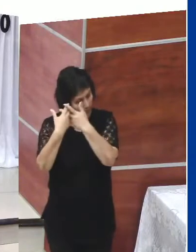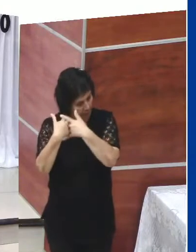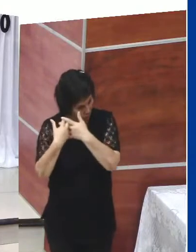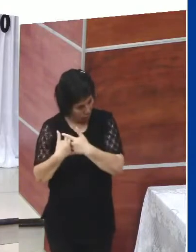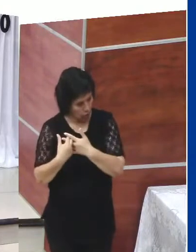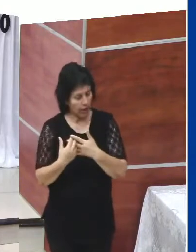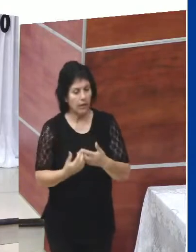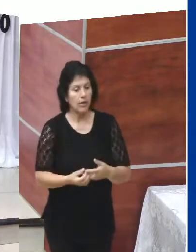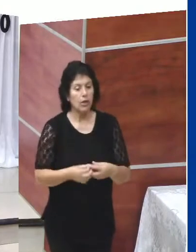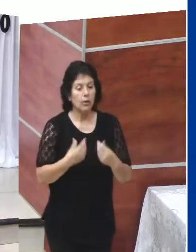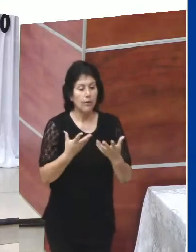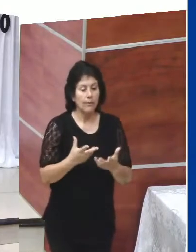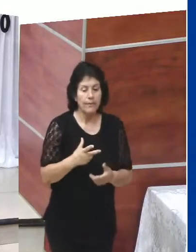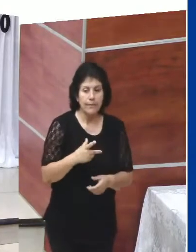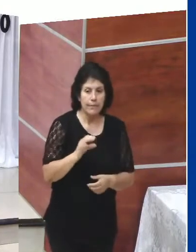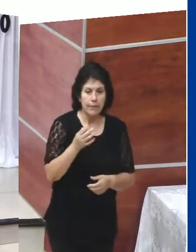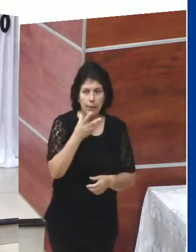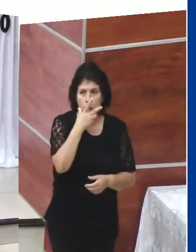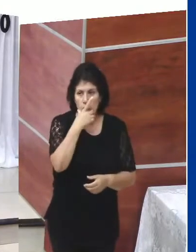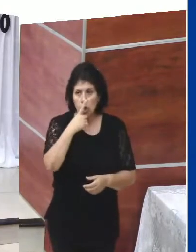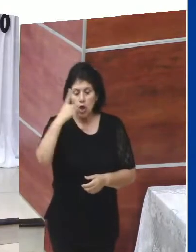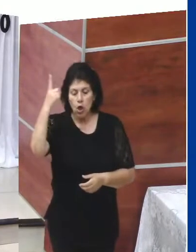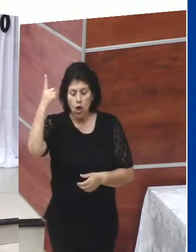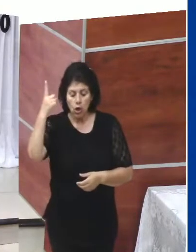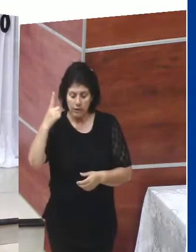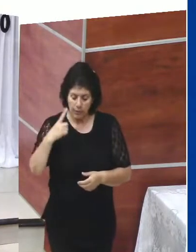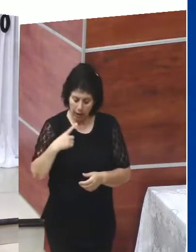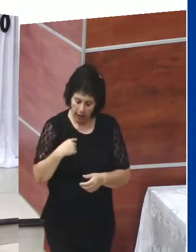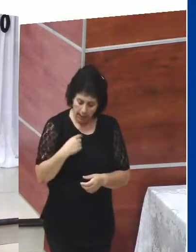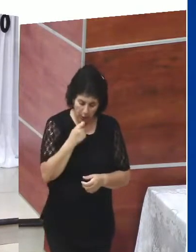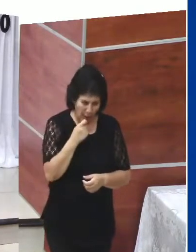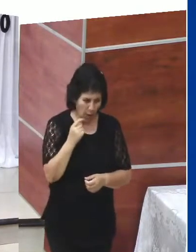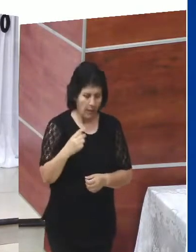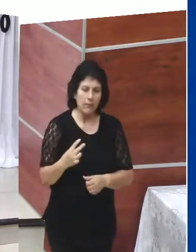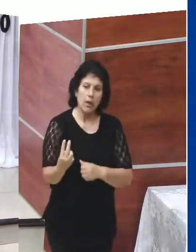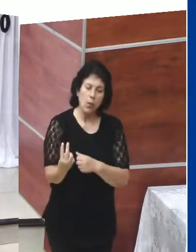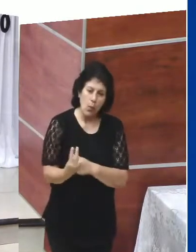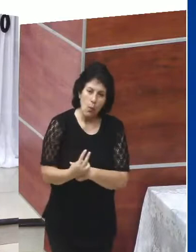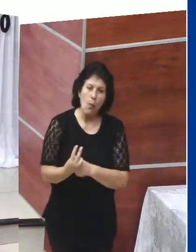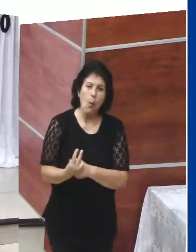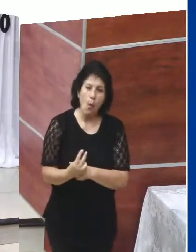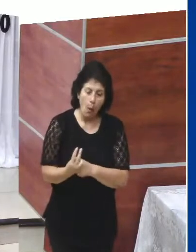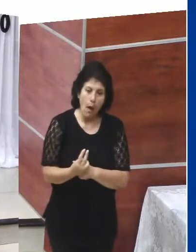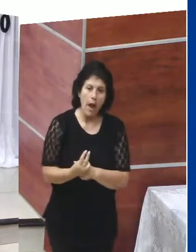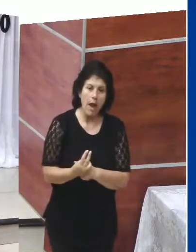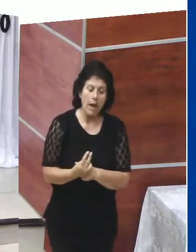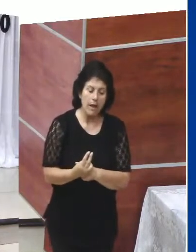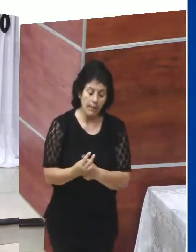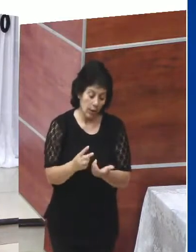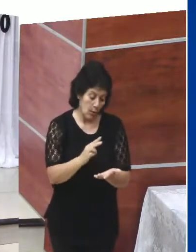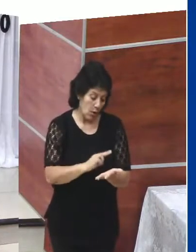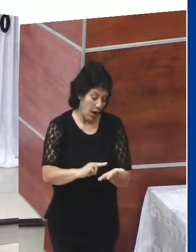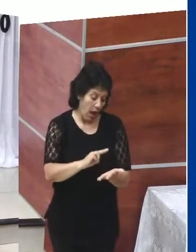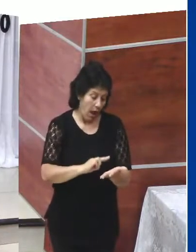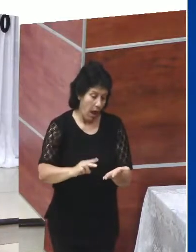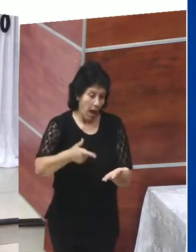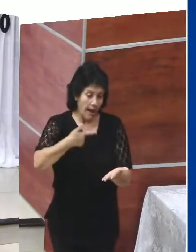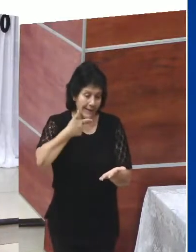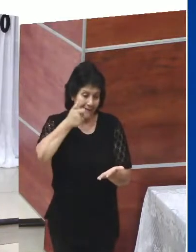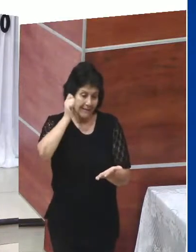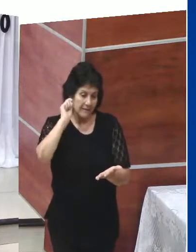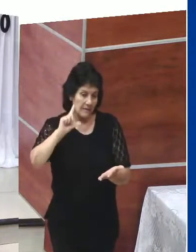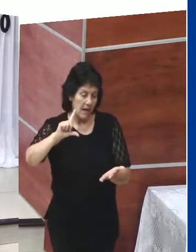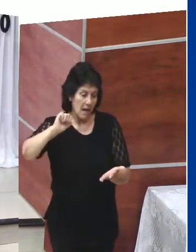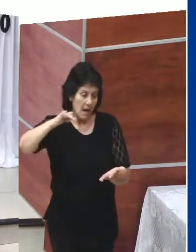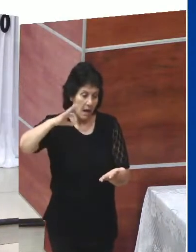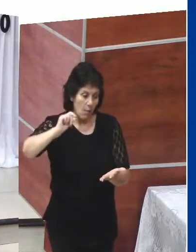Jehová es mi protector. Y puedo tomar esa fracción del Salmo o del Proverbio